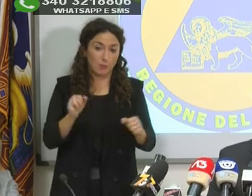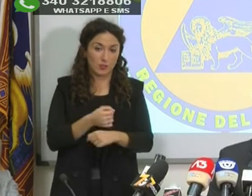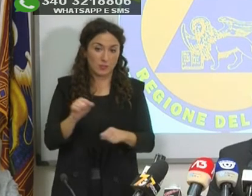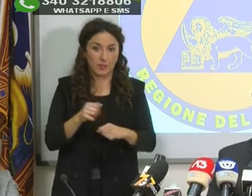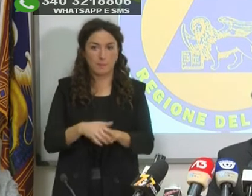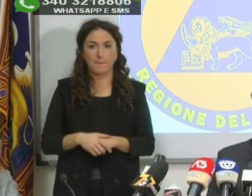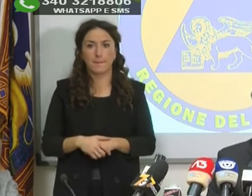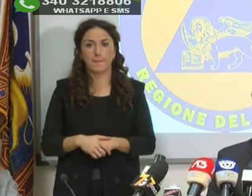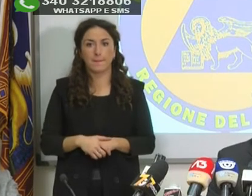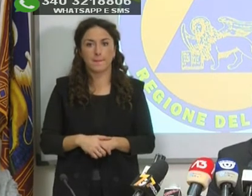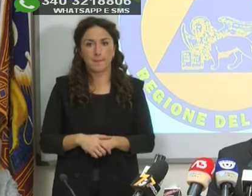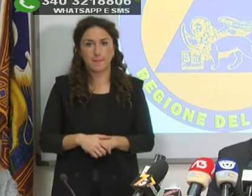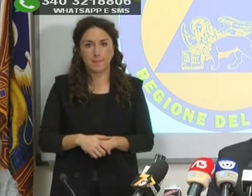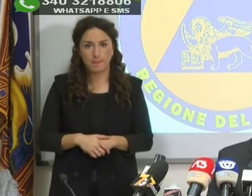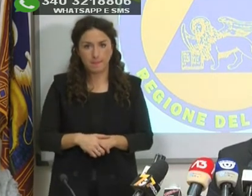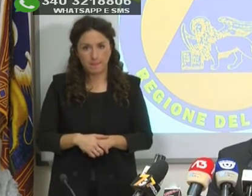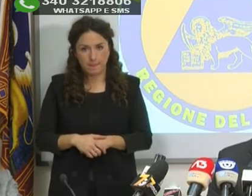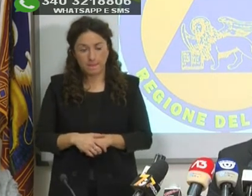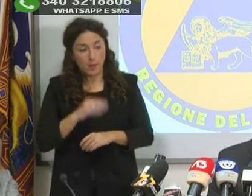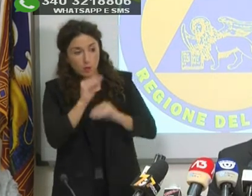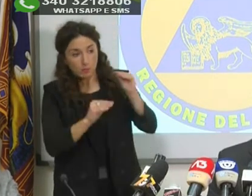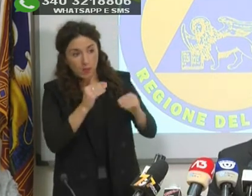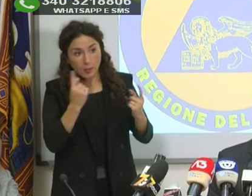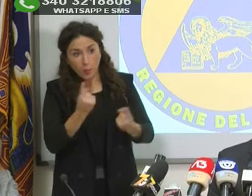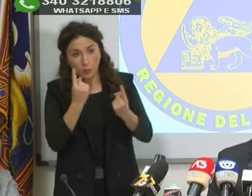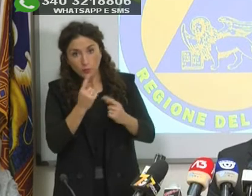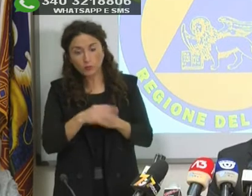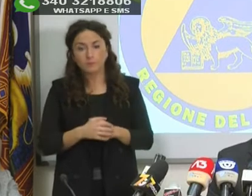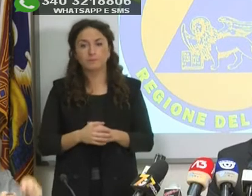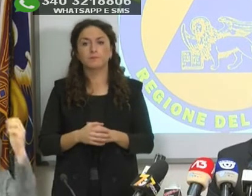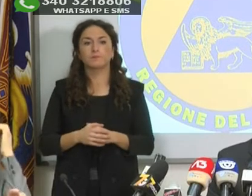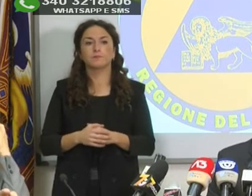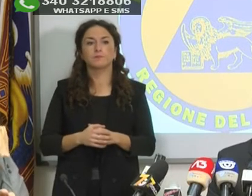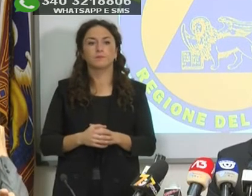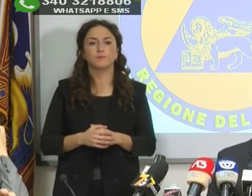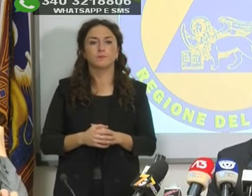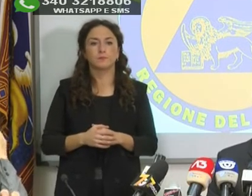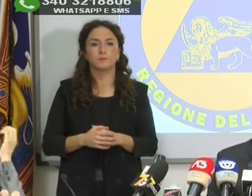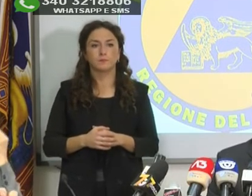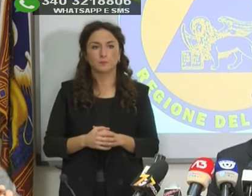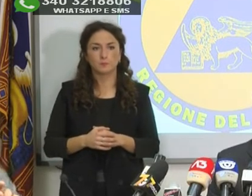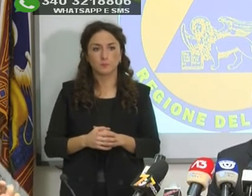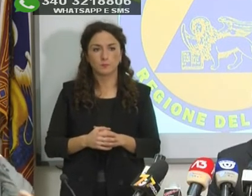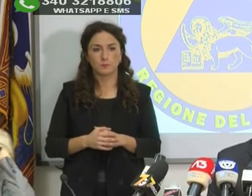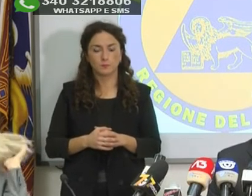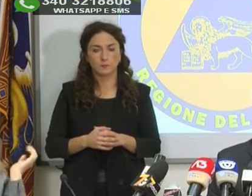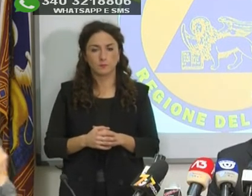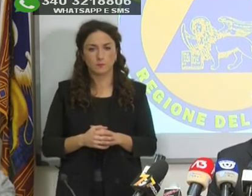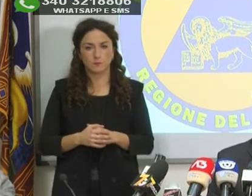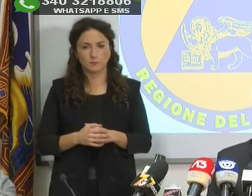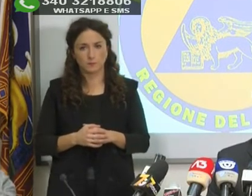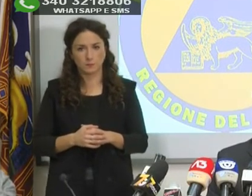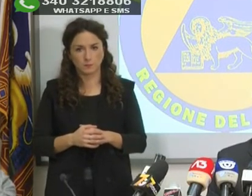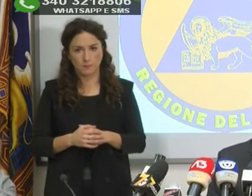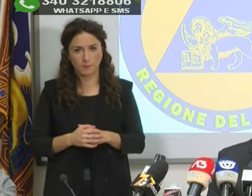Allora, colleghi, chi ha domande? La Marchiori, la Pederiva, Rosatto, niente Giacomo.